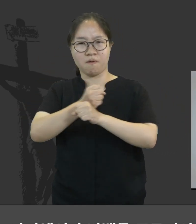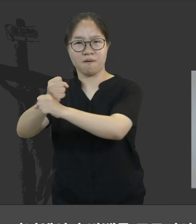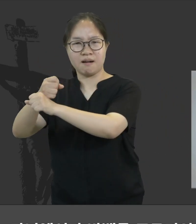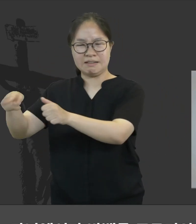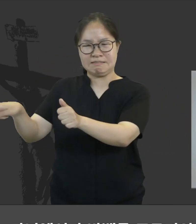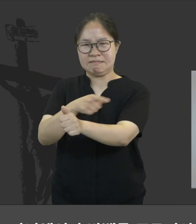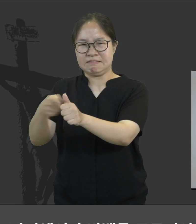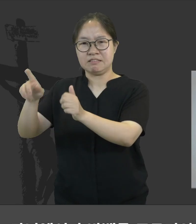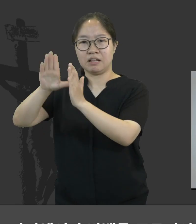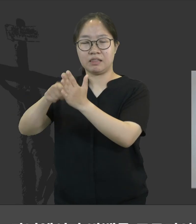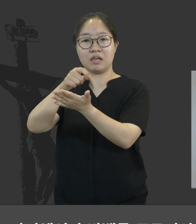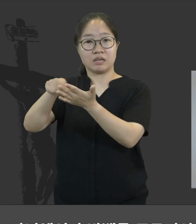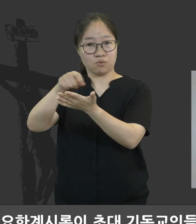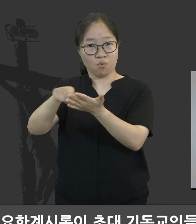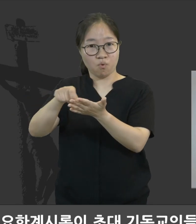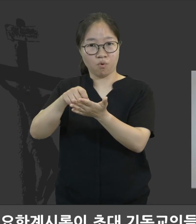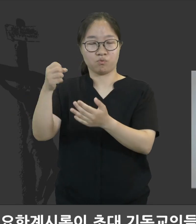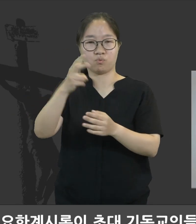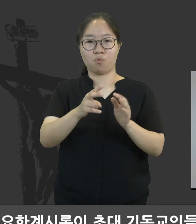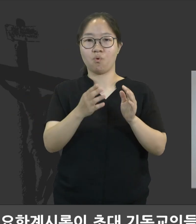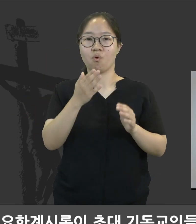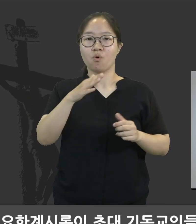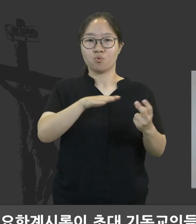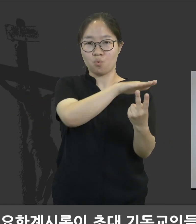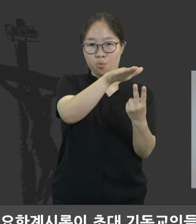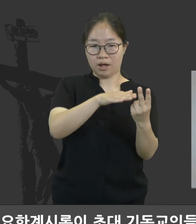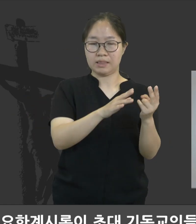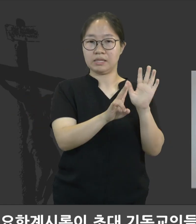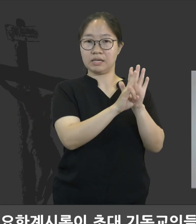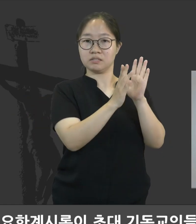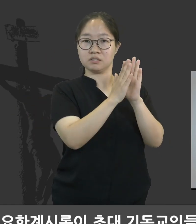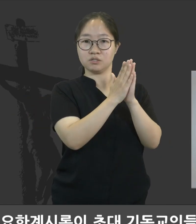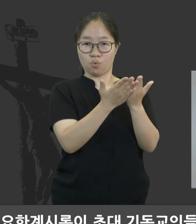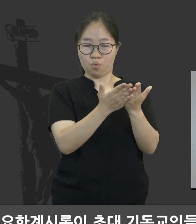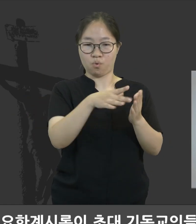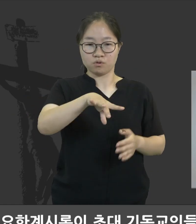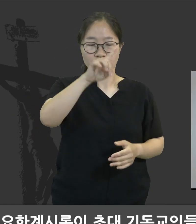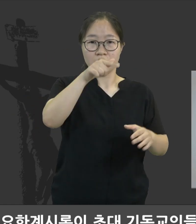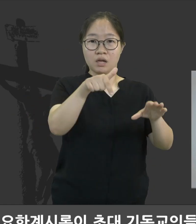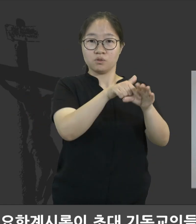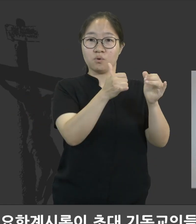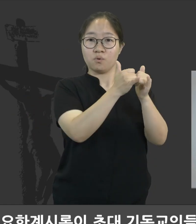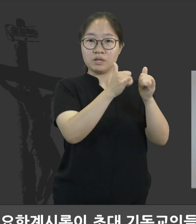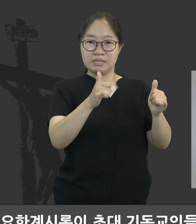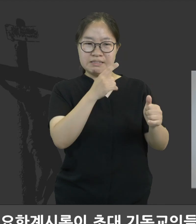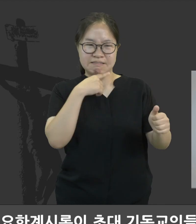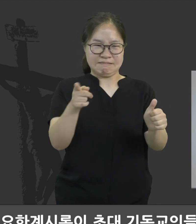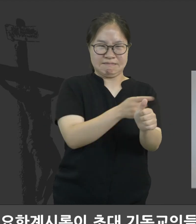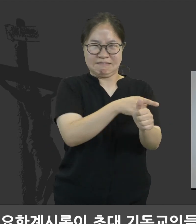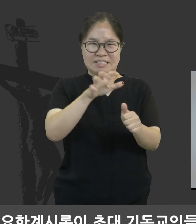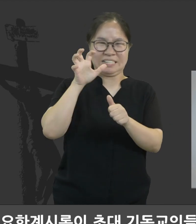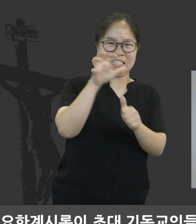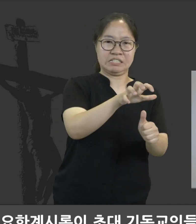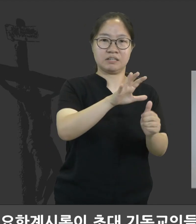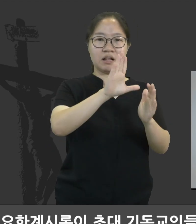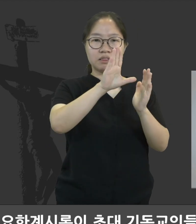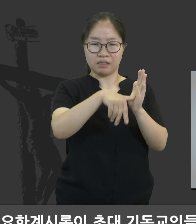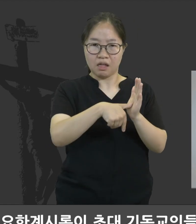기록되고 요한계시록이 초대 기독교인들이 박해와 압제를 받을 때 기록된 것은 우연이